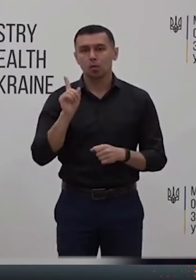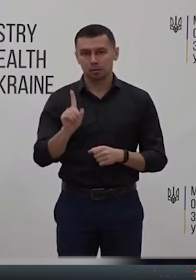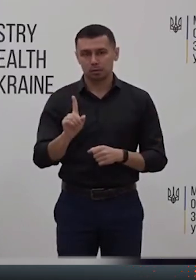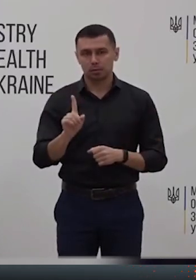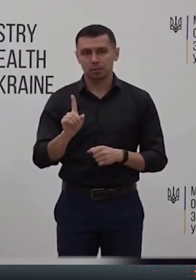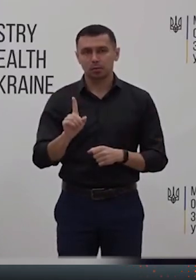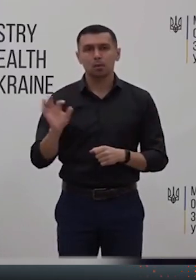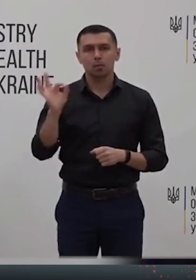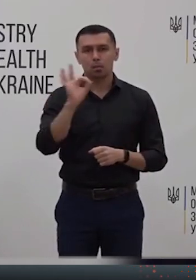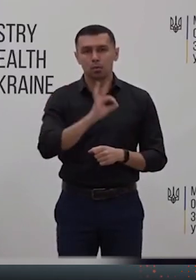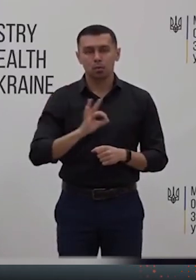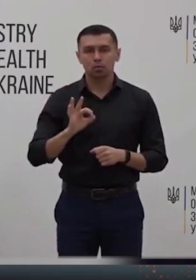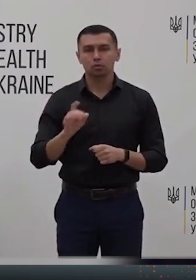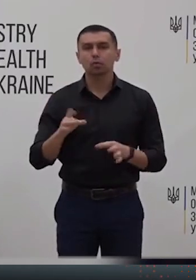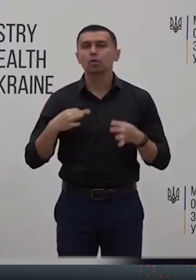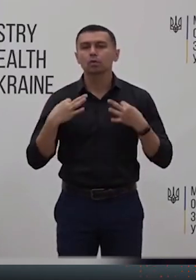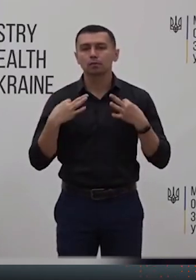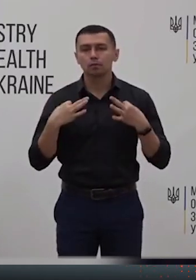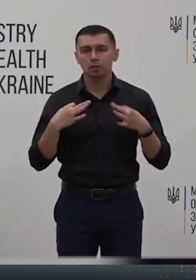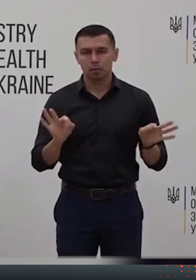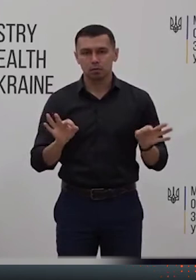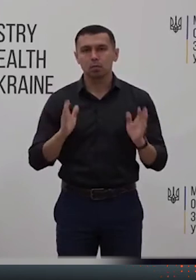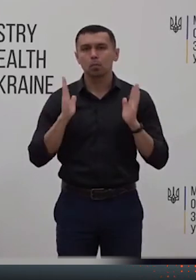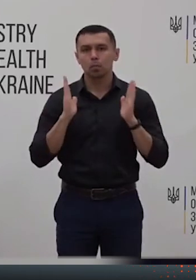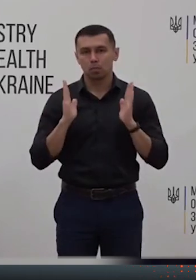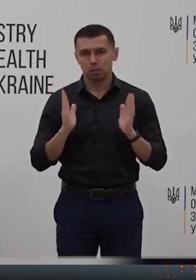Отже, що дозволено буде